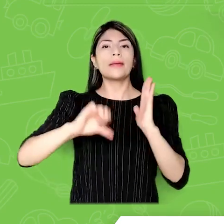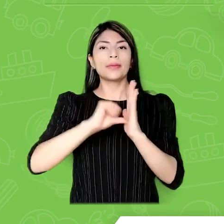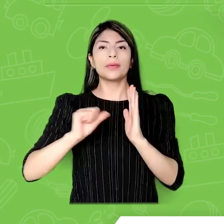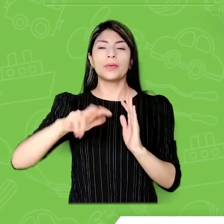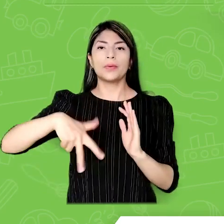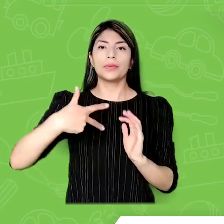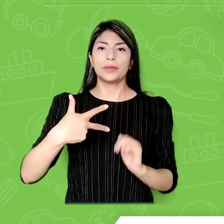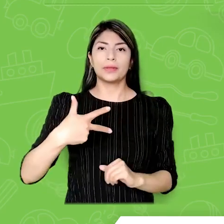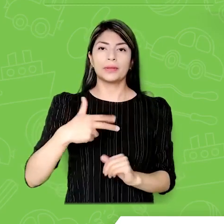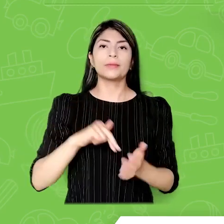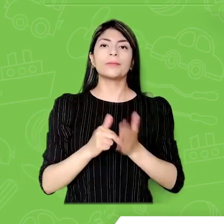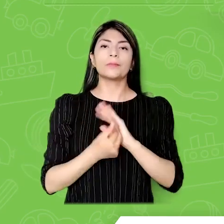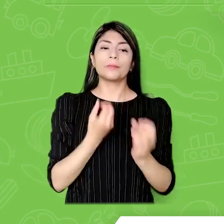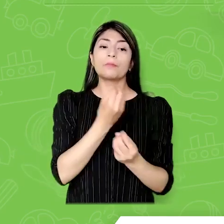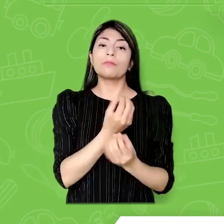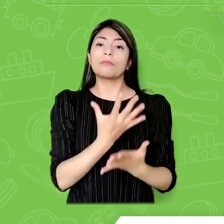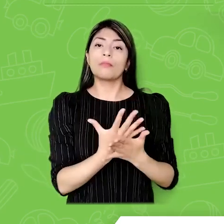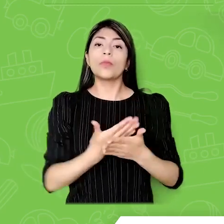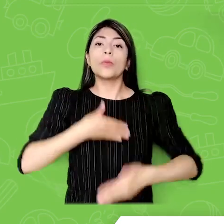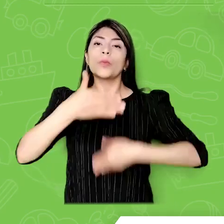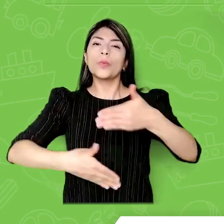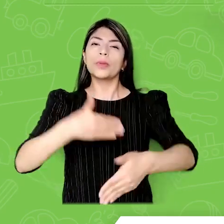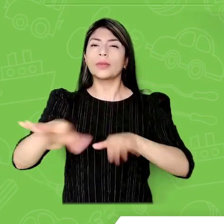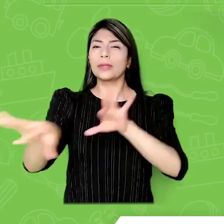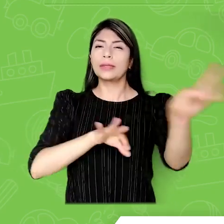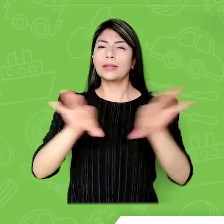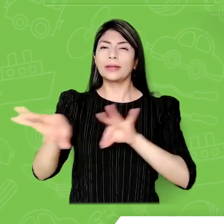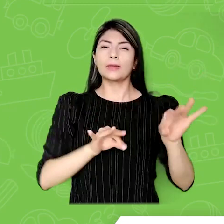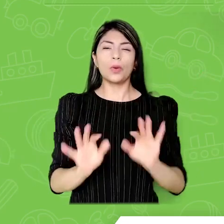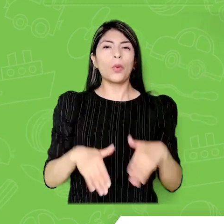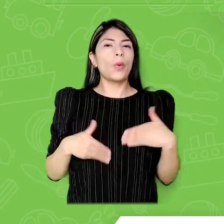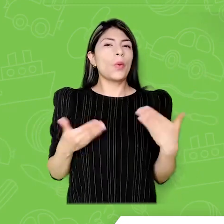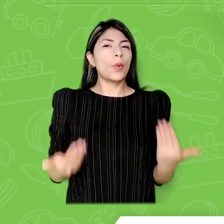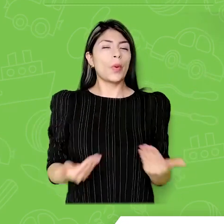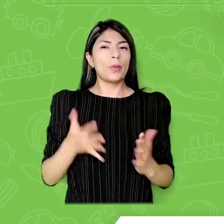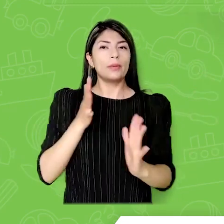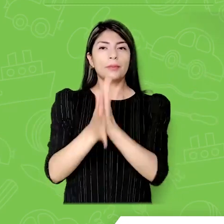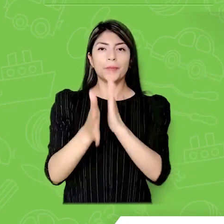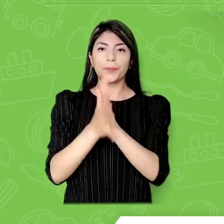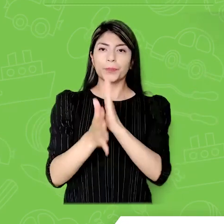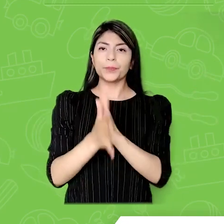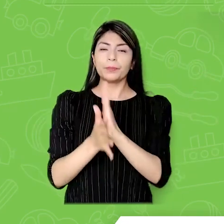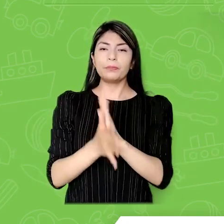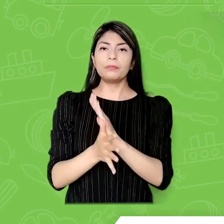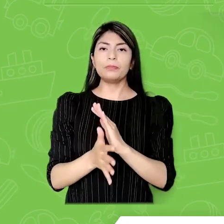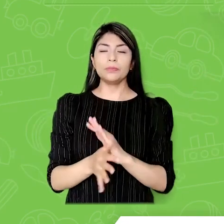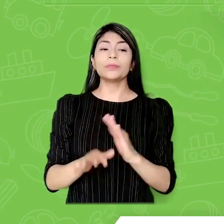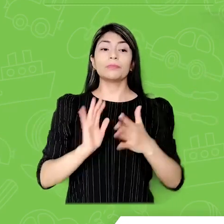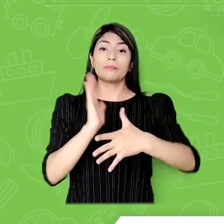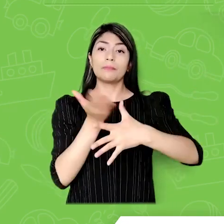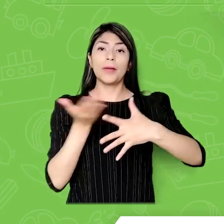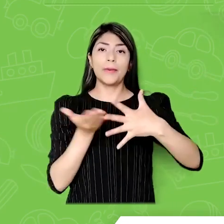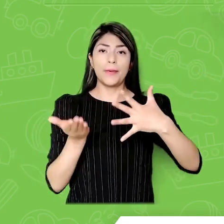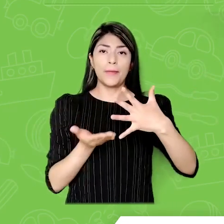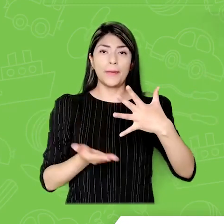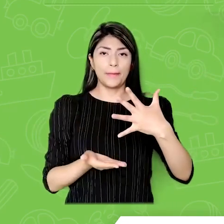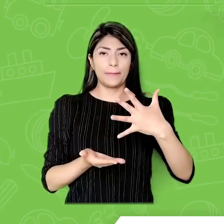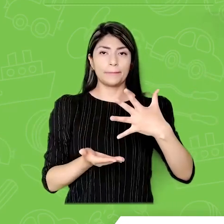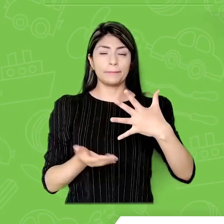selección. El presente proceso de selección comprende las siguientes etapas: convocatoria y